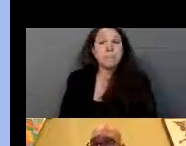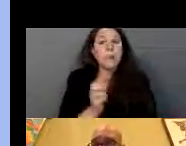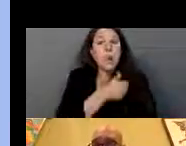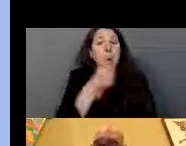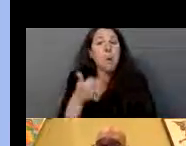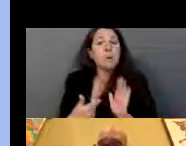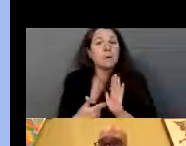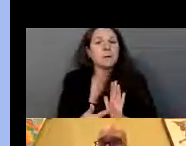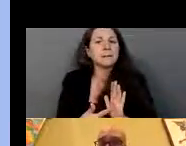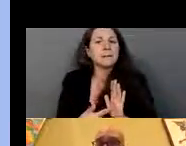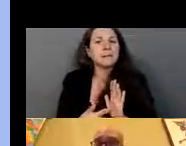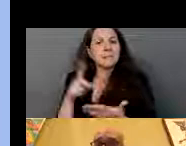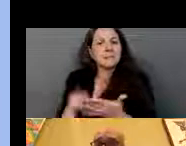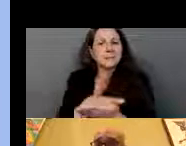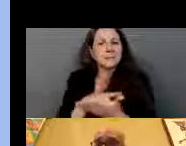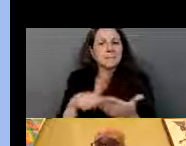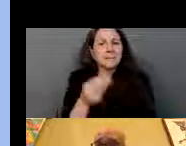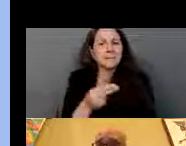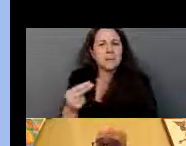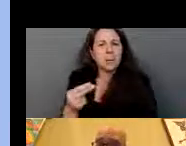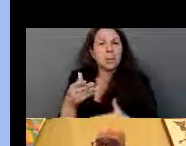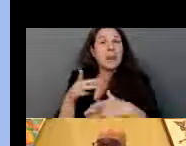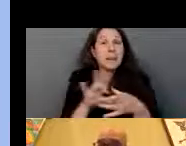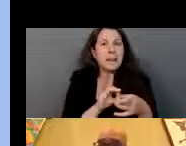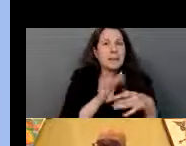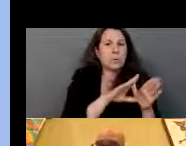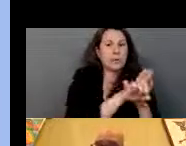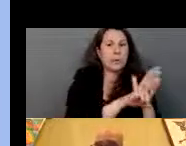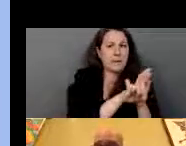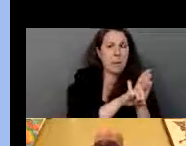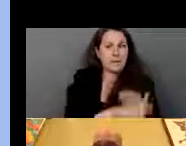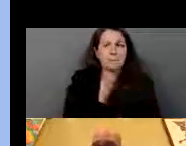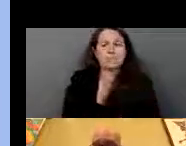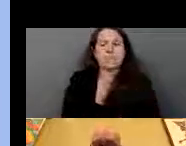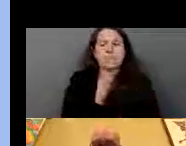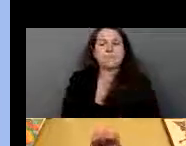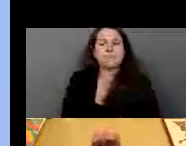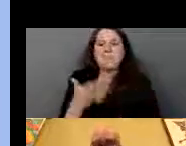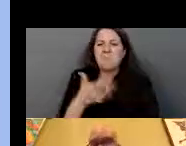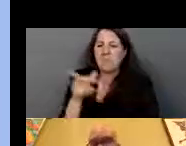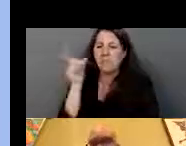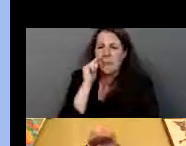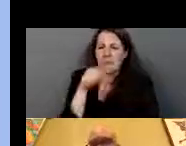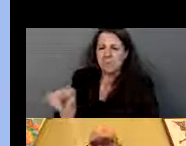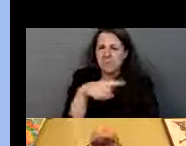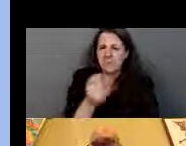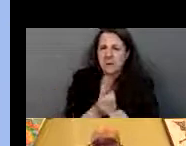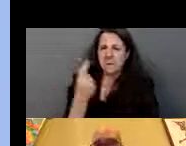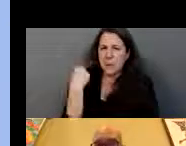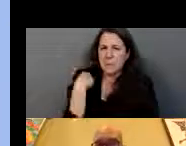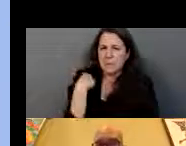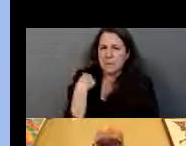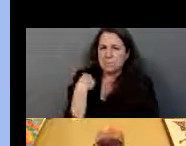exemples de capacitisme dans la lutte au changement climatique. Donc, peut-être que vous étiez au courant l'année passée quand il y a